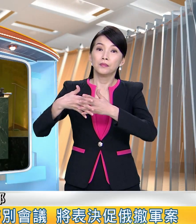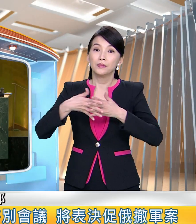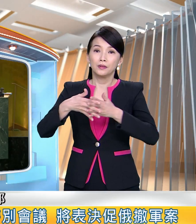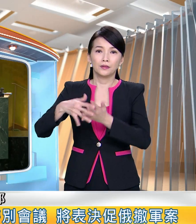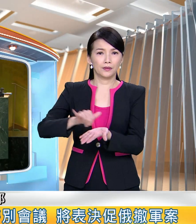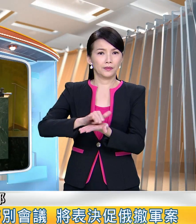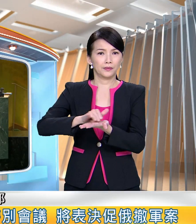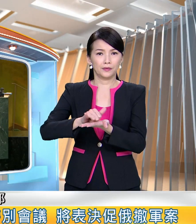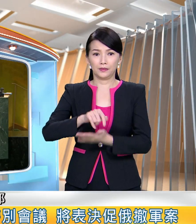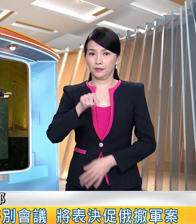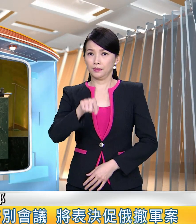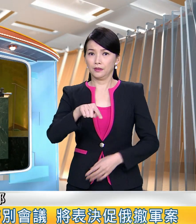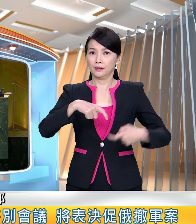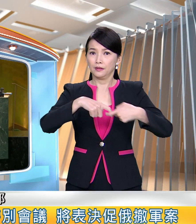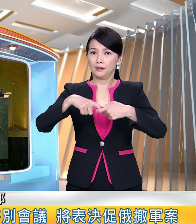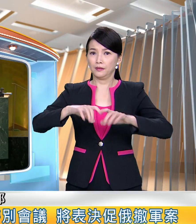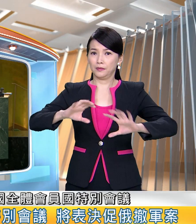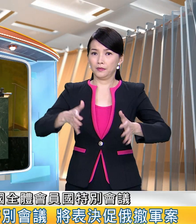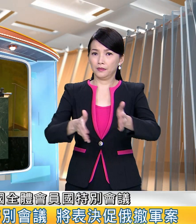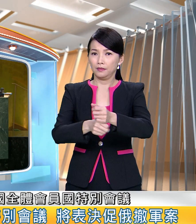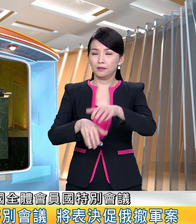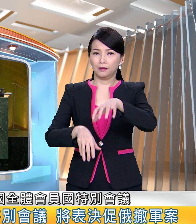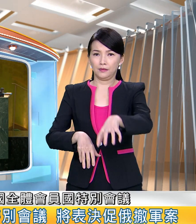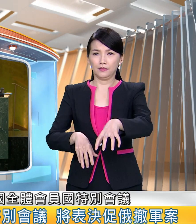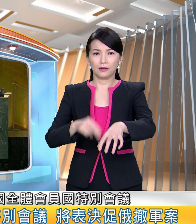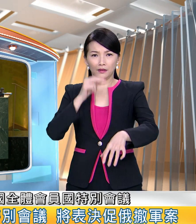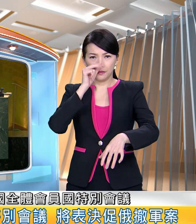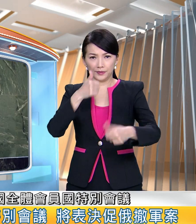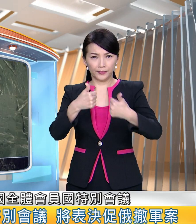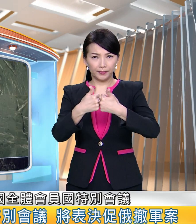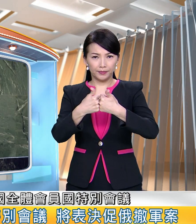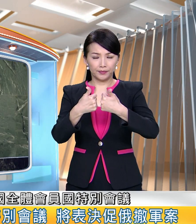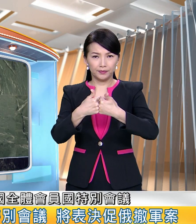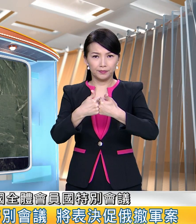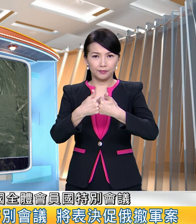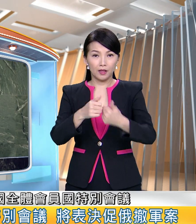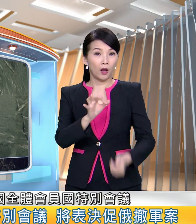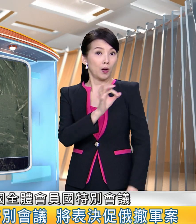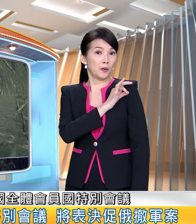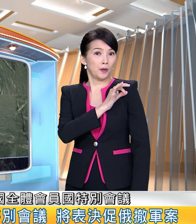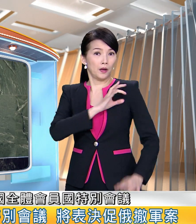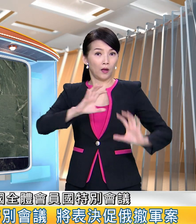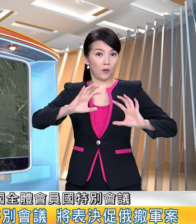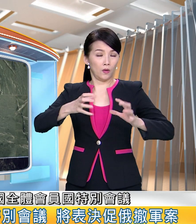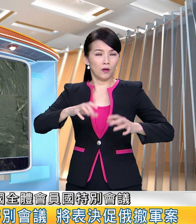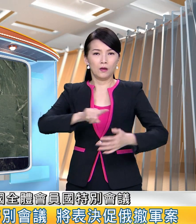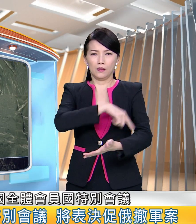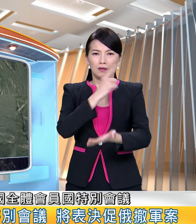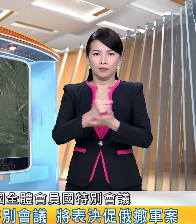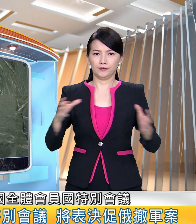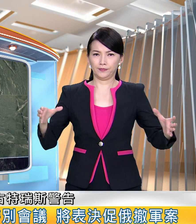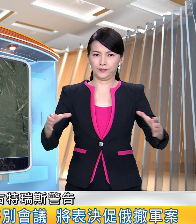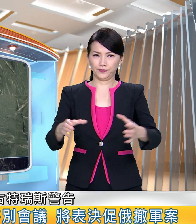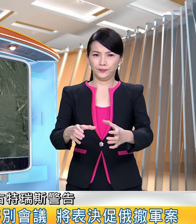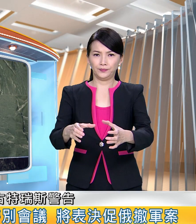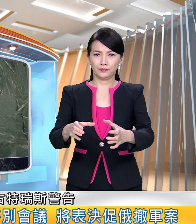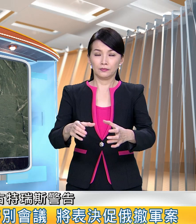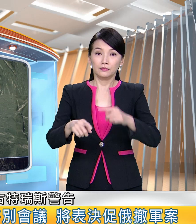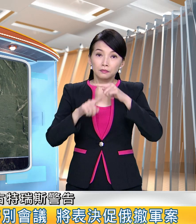纽约联合国总部正在召开联合国全体会员国特别会议。联合国秘书